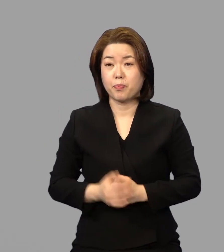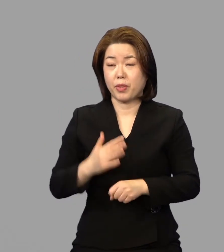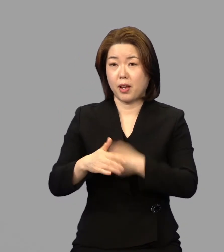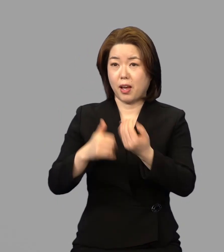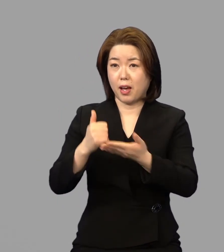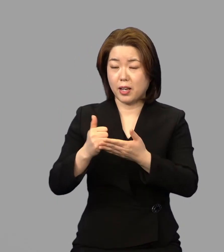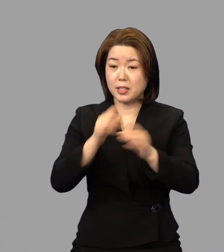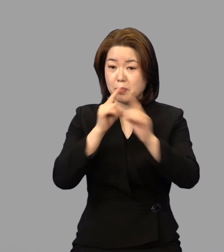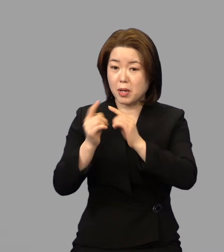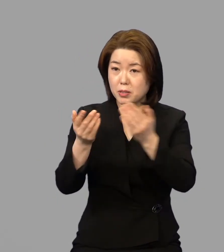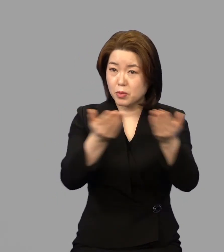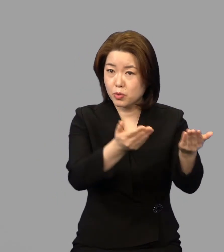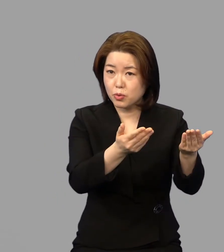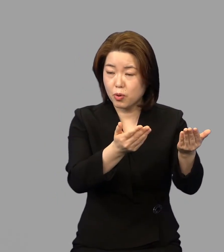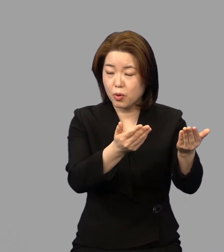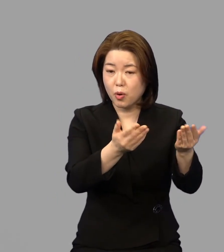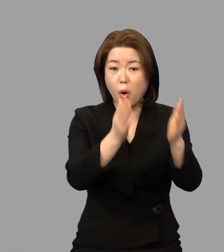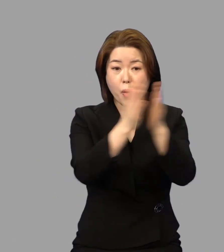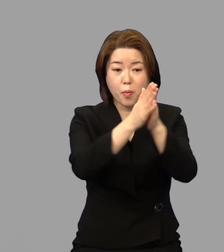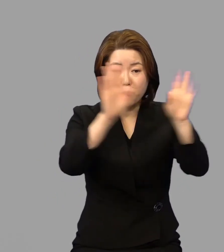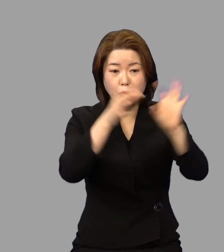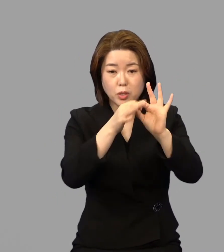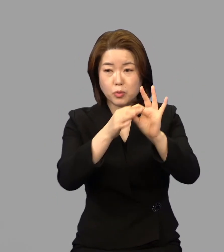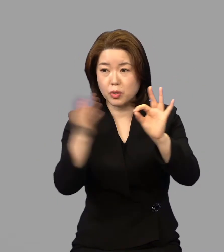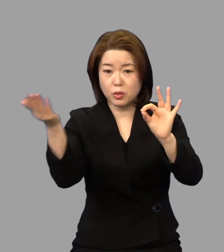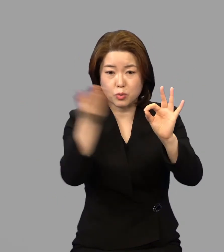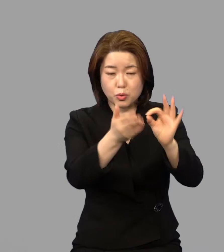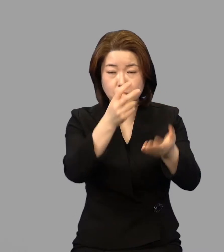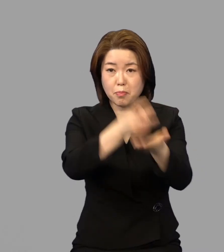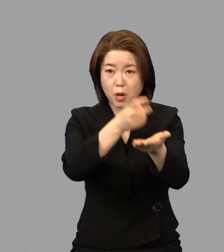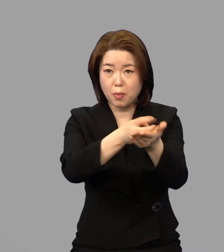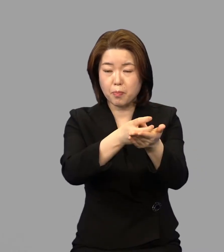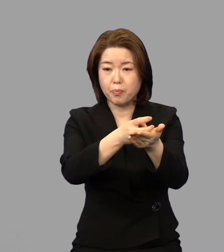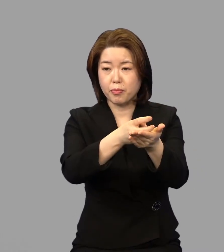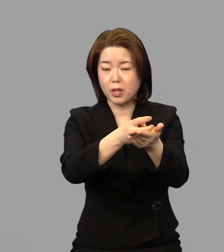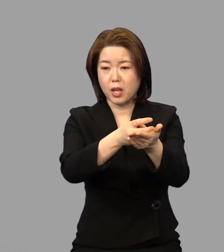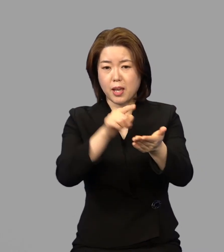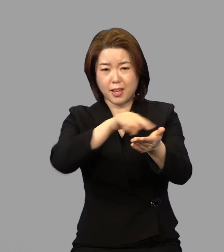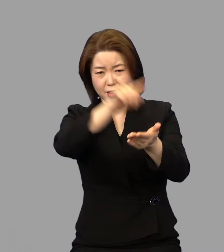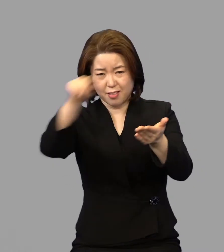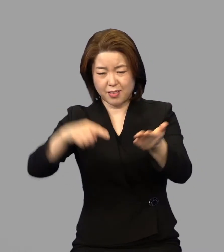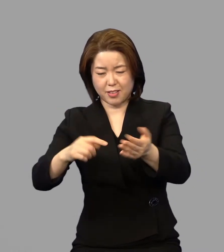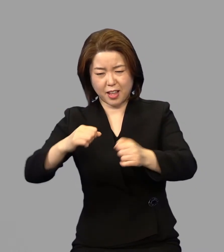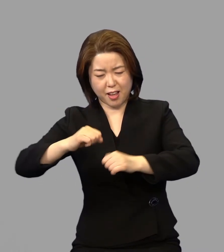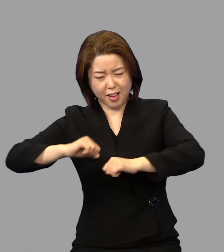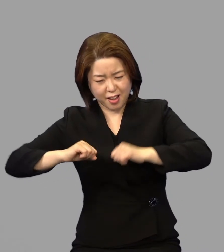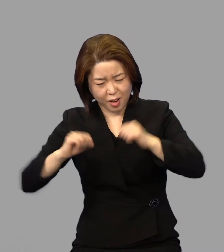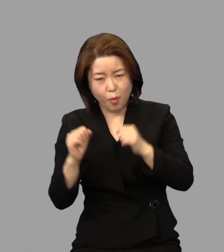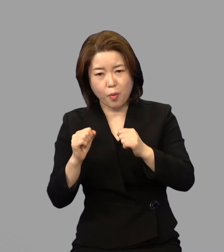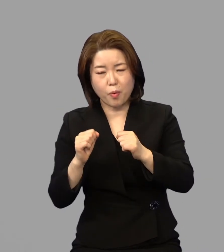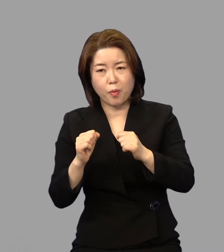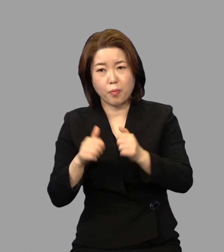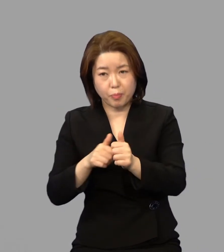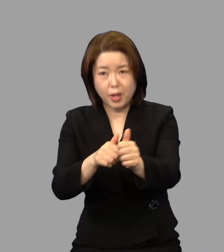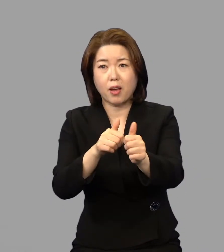하나님께서 말씀하신 거, 모세를 통하여 주신 계명 하나도 행하지 않은 게 없었다. 이 여호수아